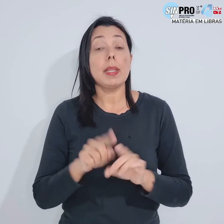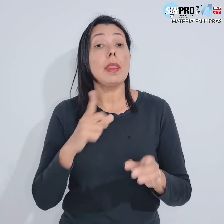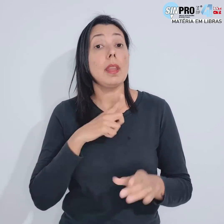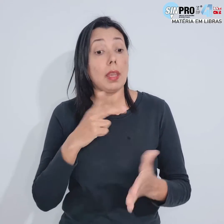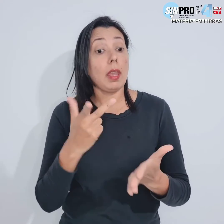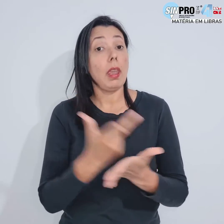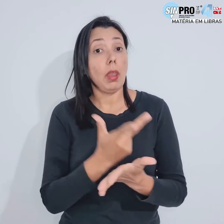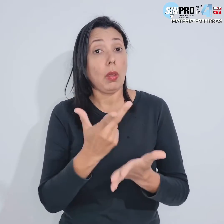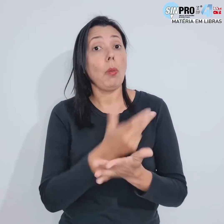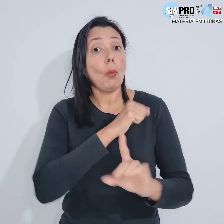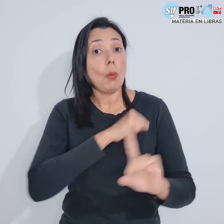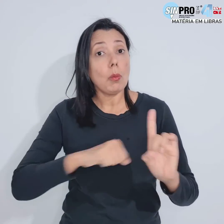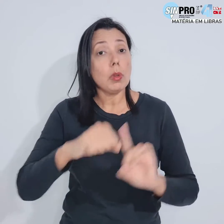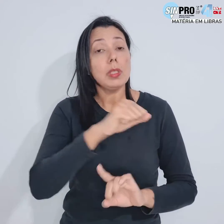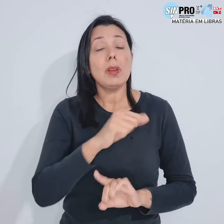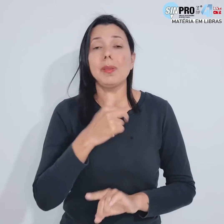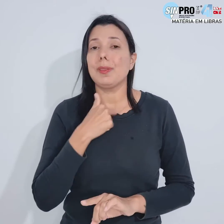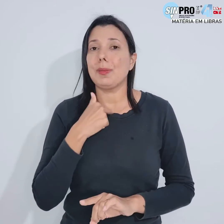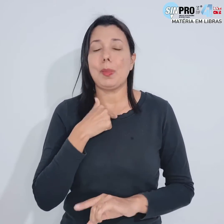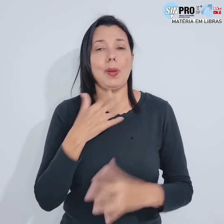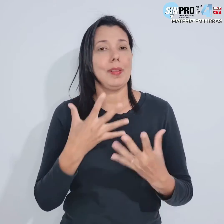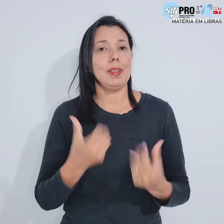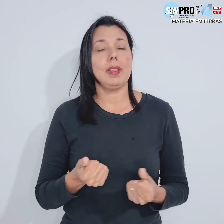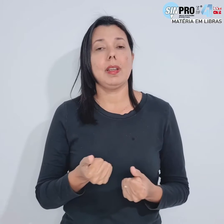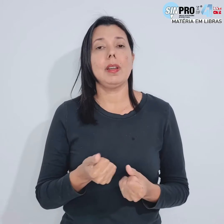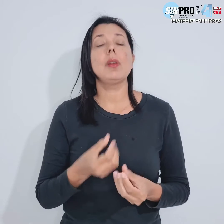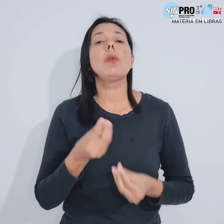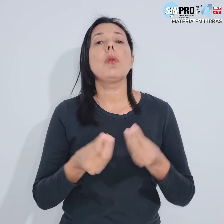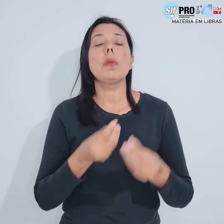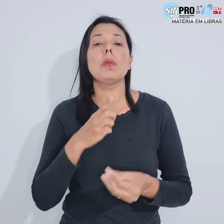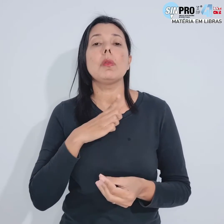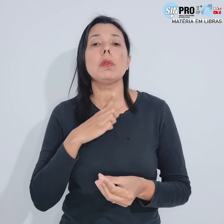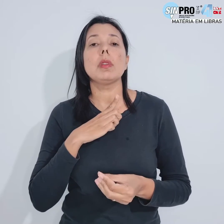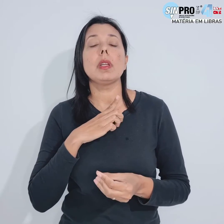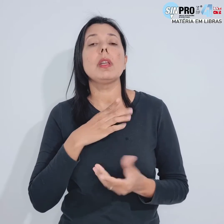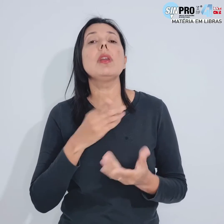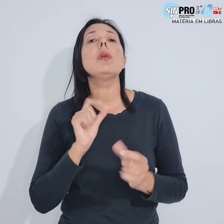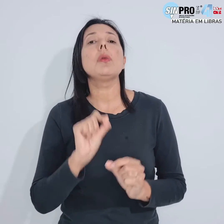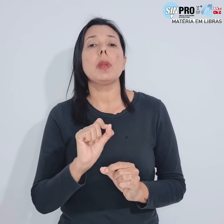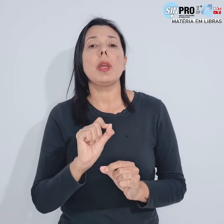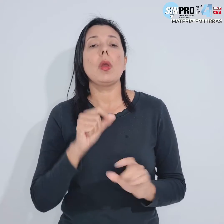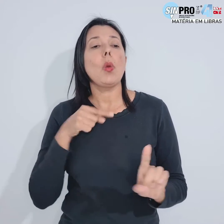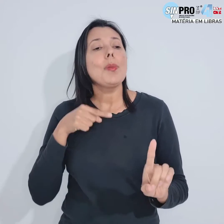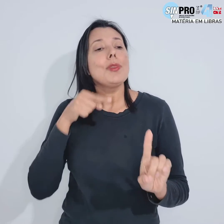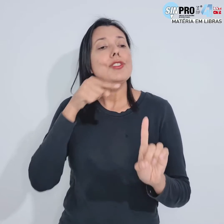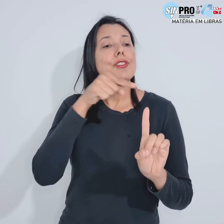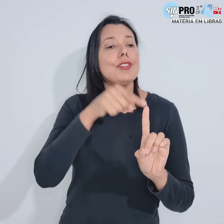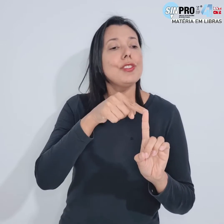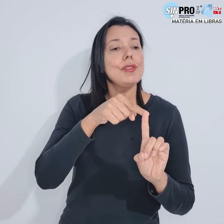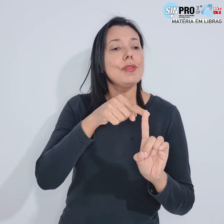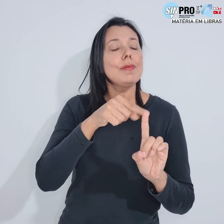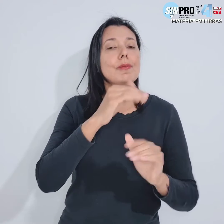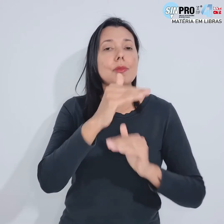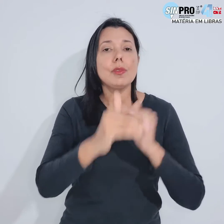consequências sociais inaceitáveis quando se tem em conta o objetivo de